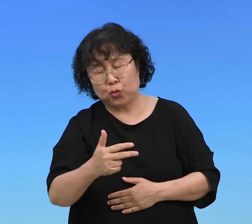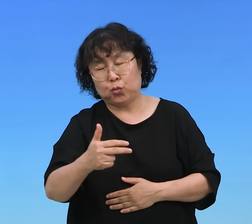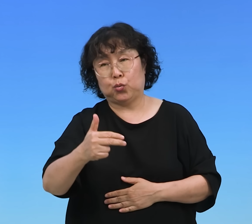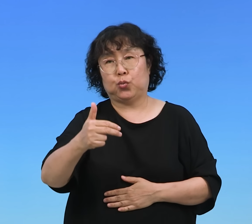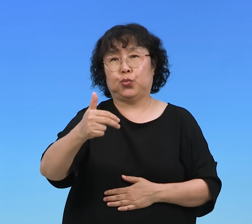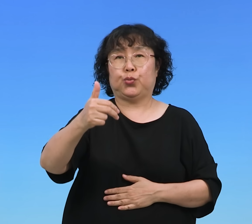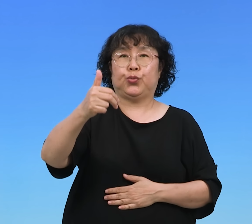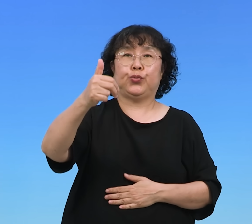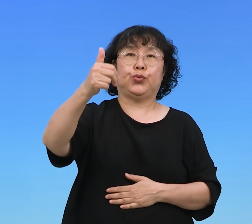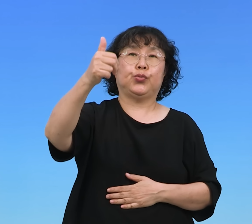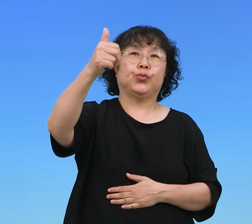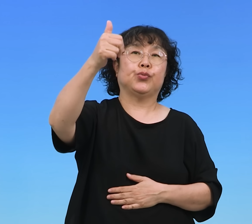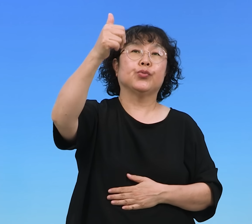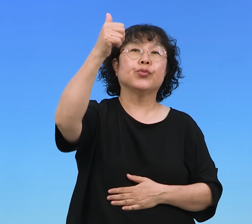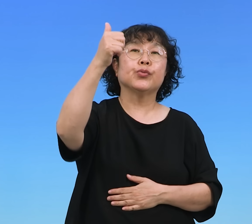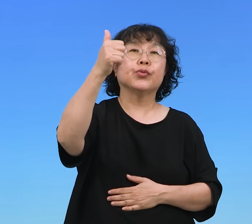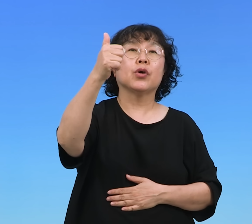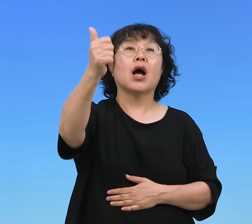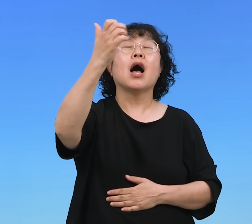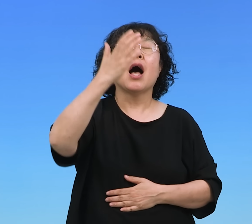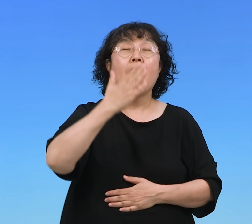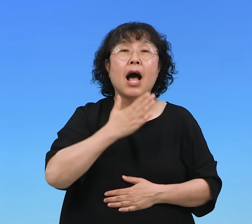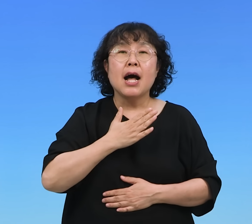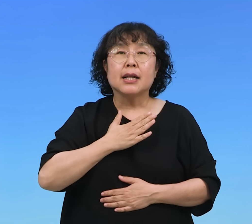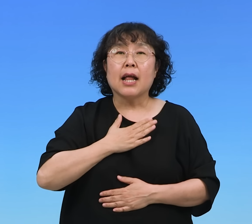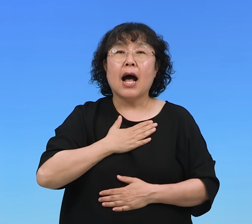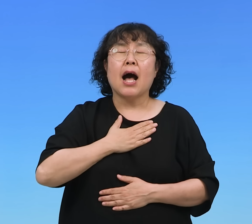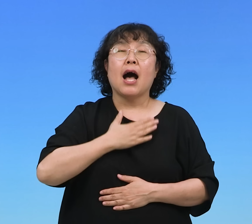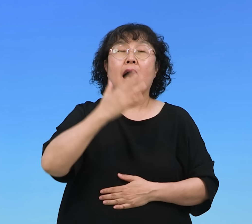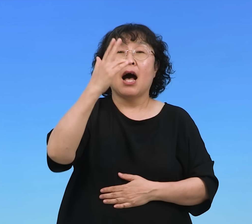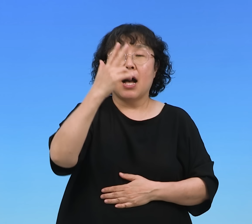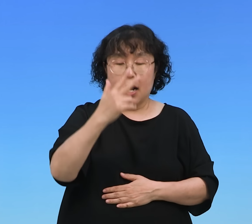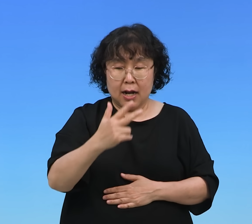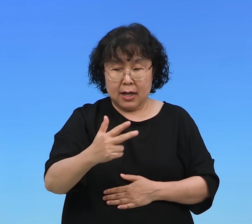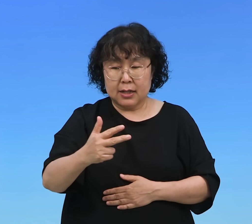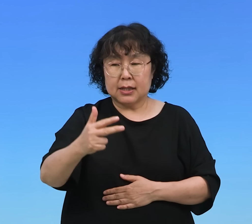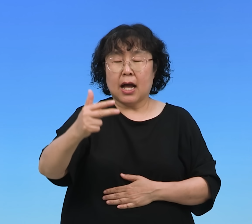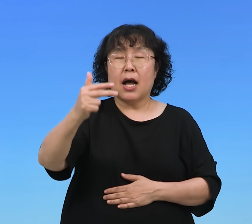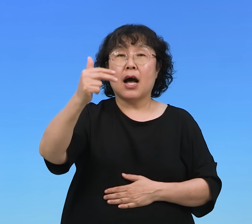신실하신 주 나의 주 하나님은,